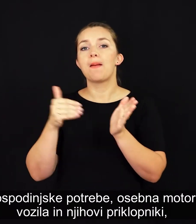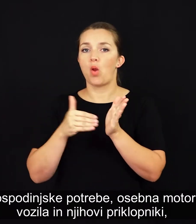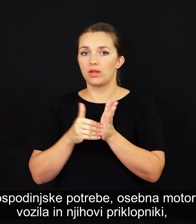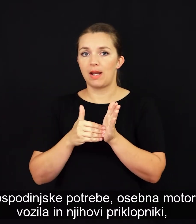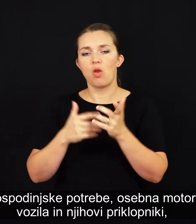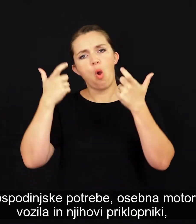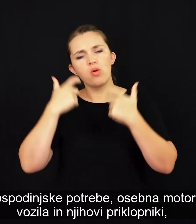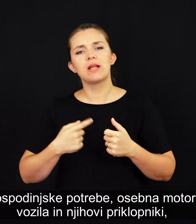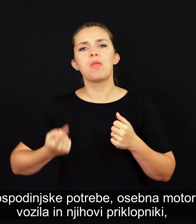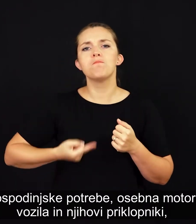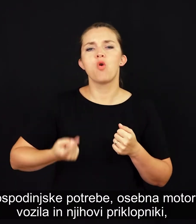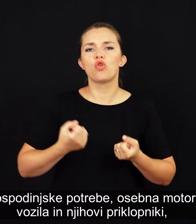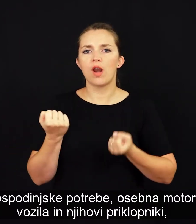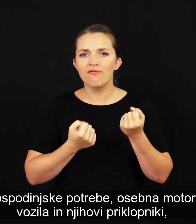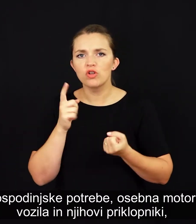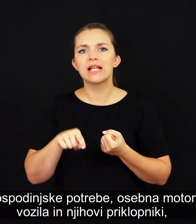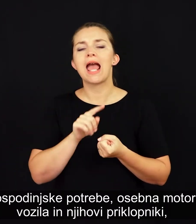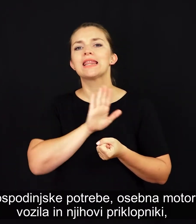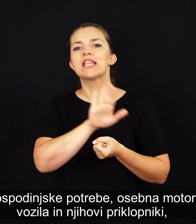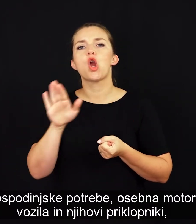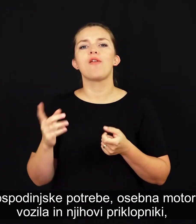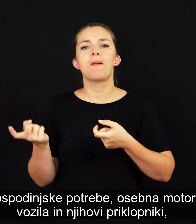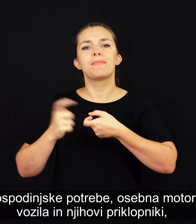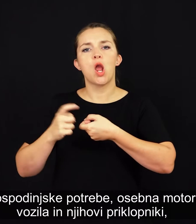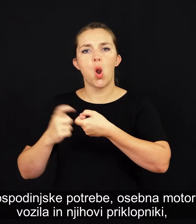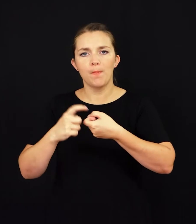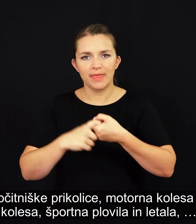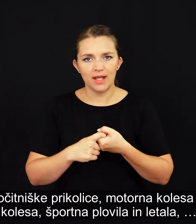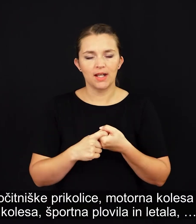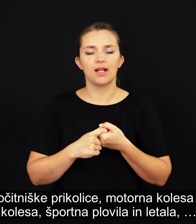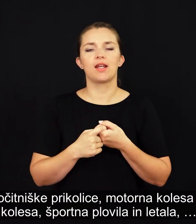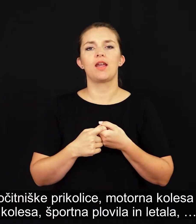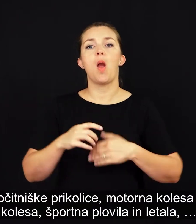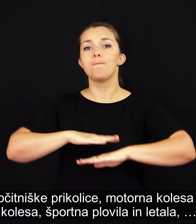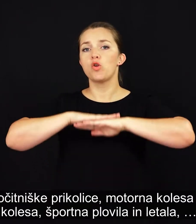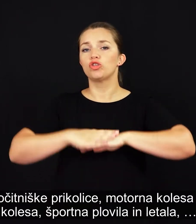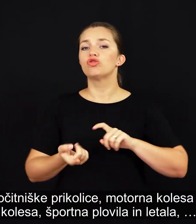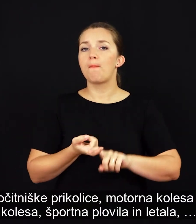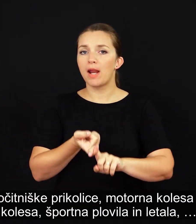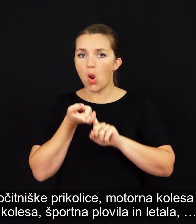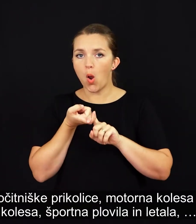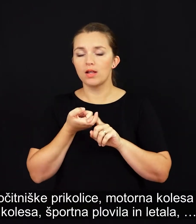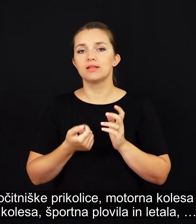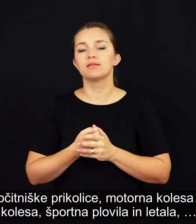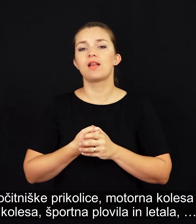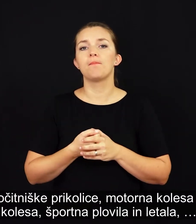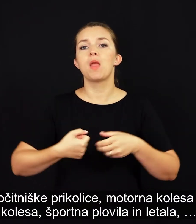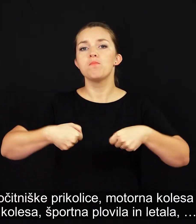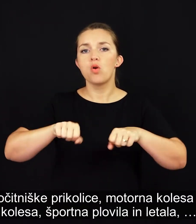osebna motorna vozila in njihovi priklopniki, počitniške prikolice, motorna kolesa in